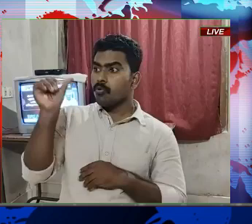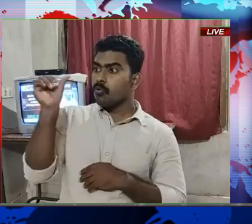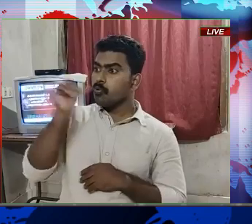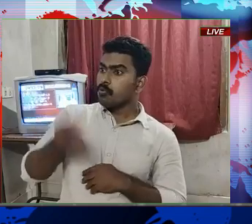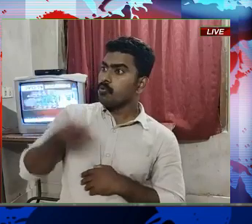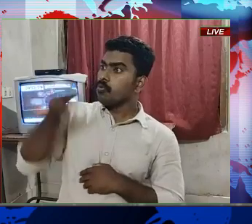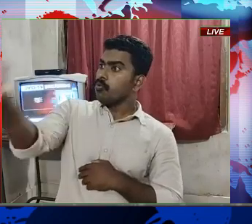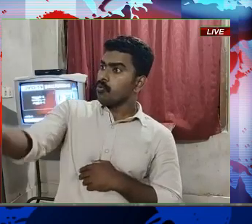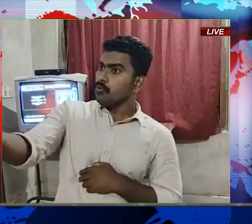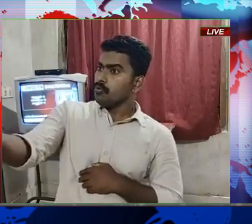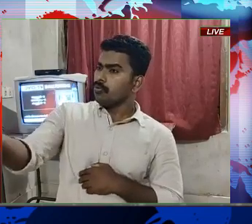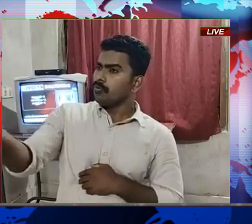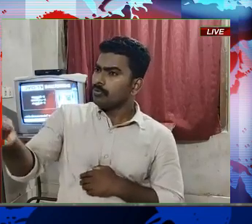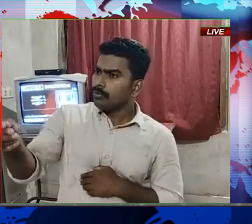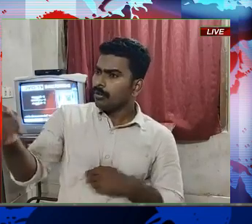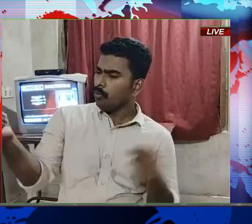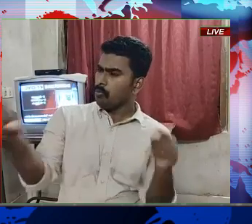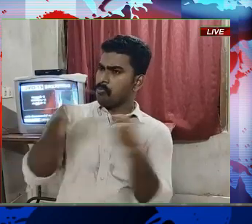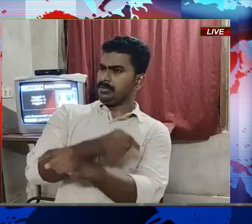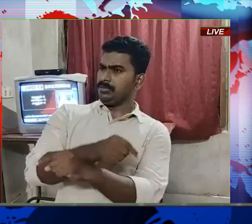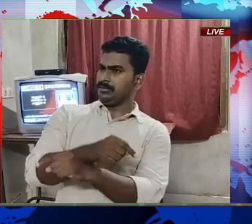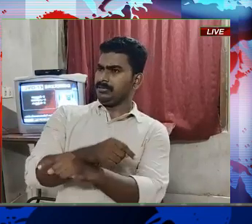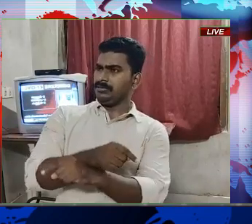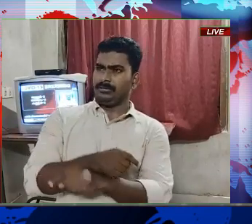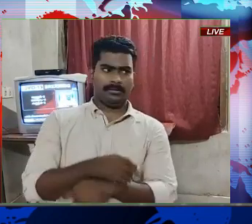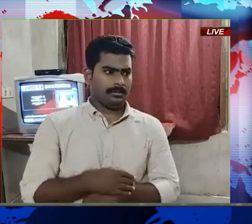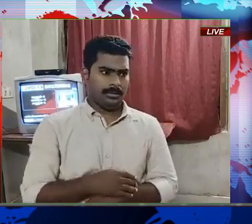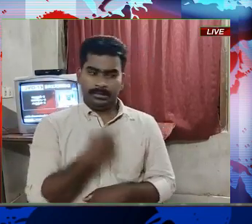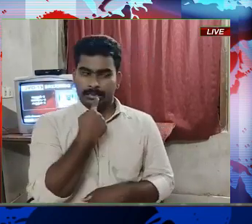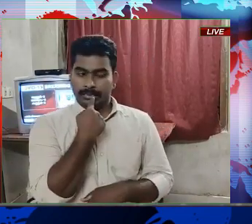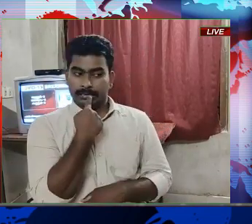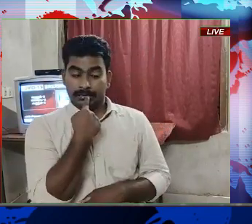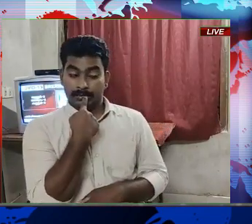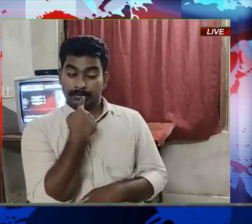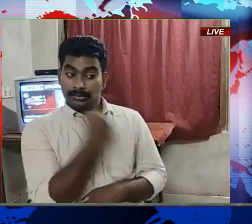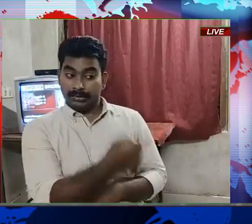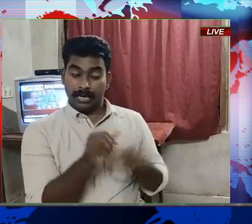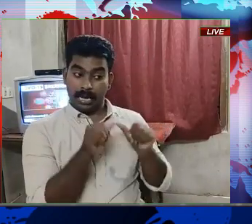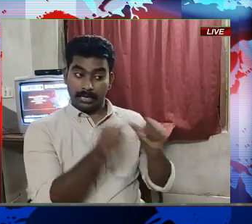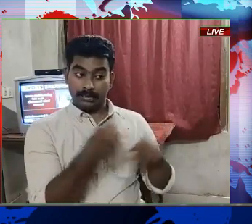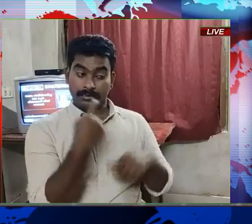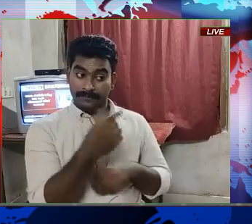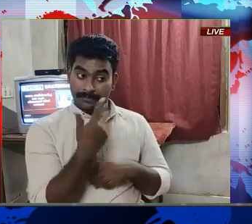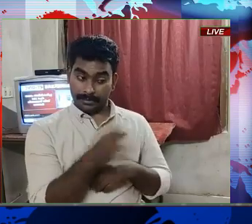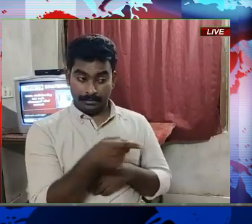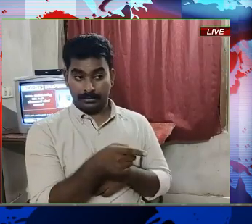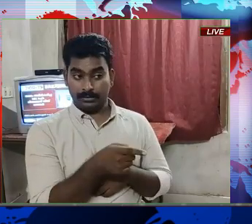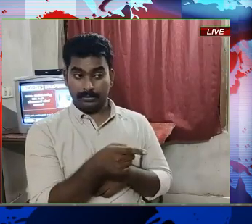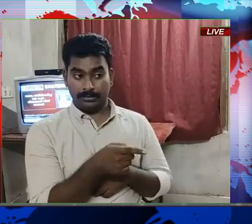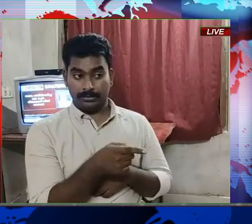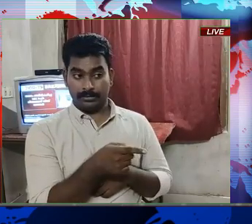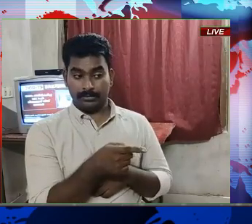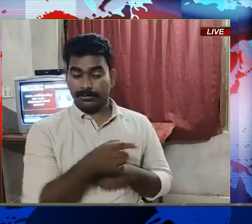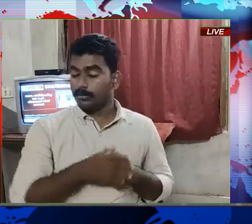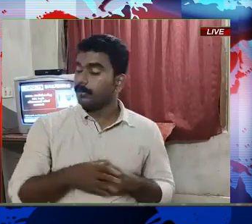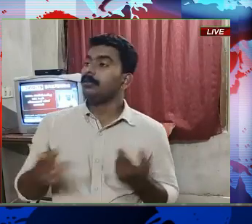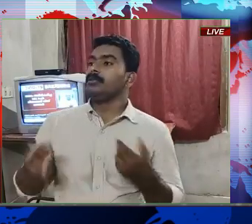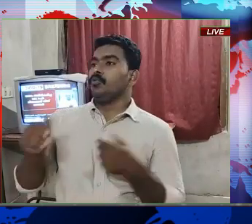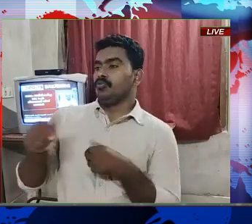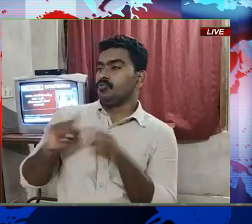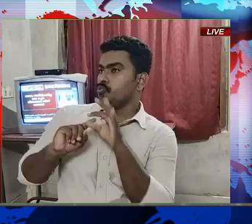അല്ല, അതിൽ ഞാൻ പറഞ്ഞല്ലോ, നിങ്ങൾ ഈ പറയുന്ന കൂട്ടർ ഞങ്ങൾ കൊടുക്കില്ല എന്ന് പറയുന്നവർ അതിന്